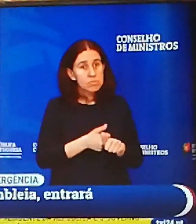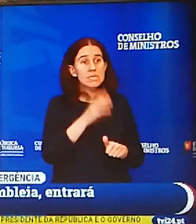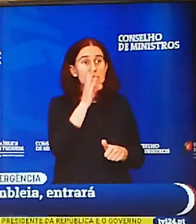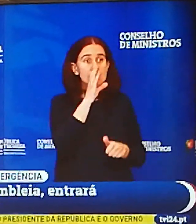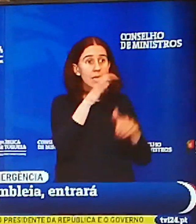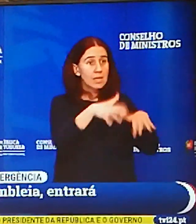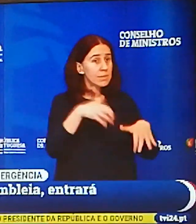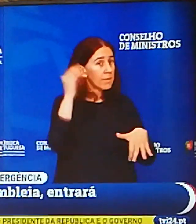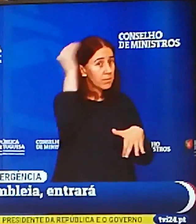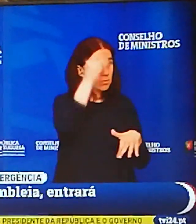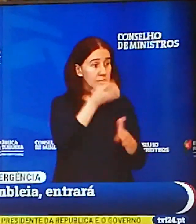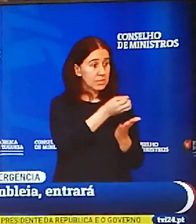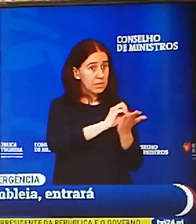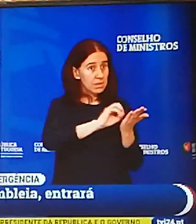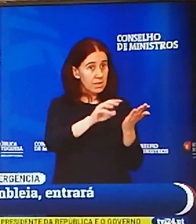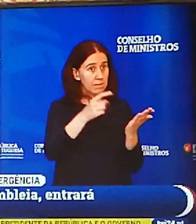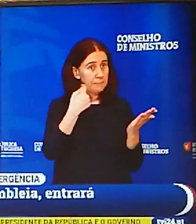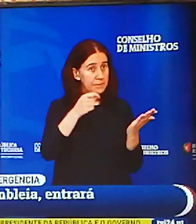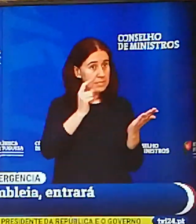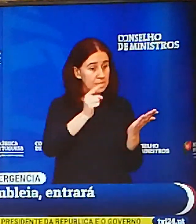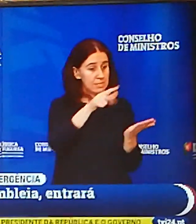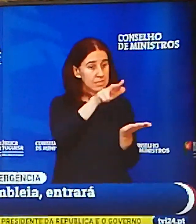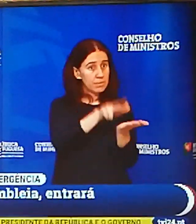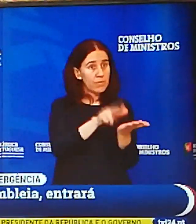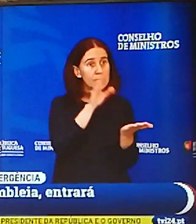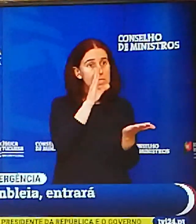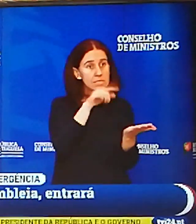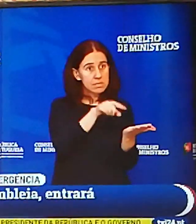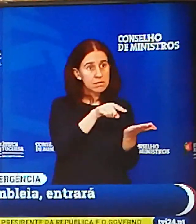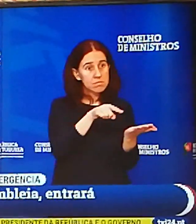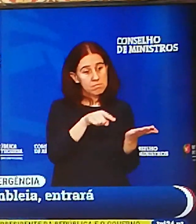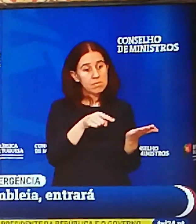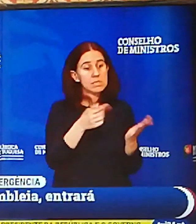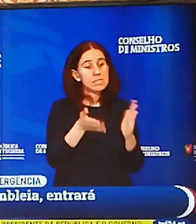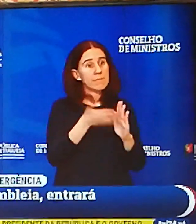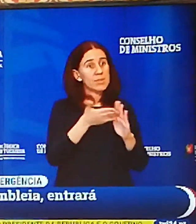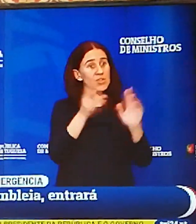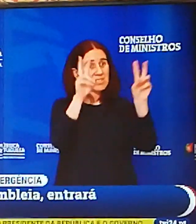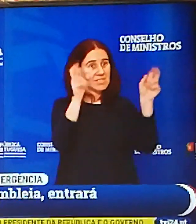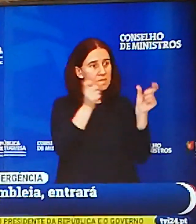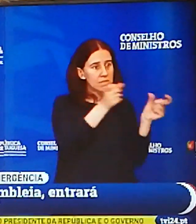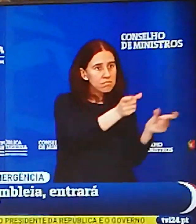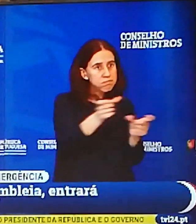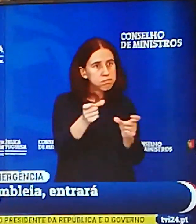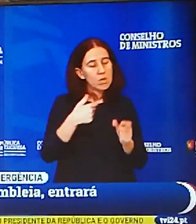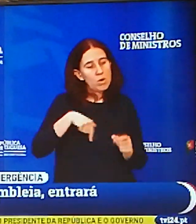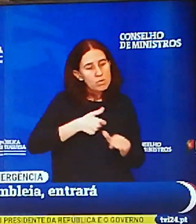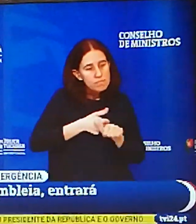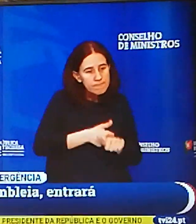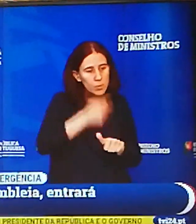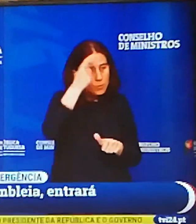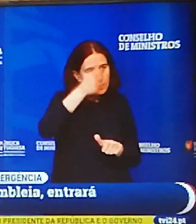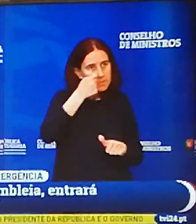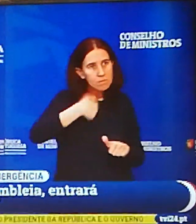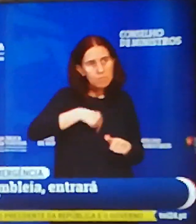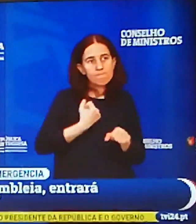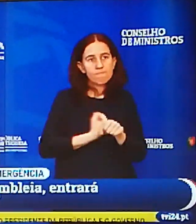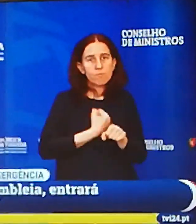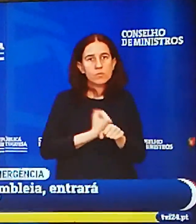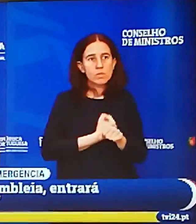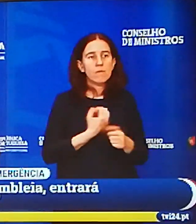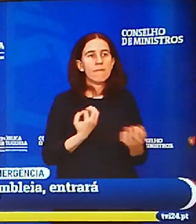o decreto presidencial de decretar o estado de emergência, nós cumpriremos, como é a nossa função,